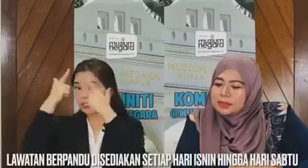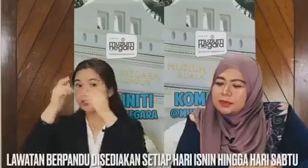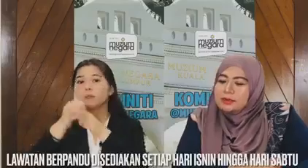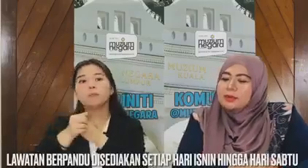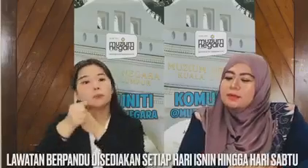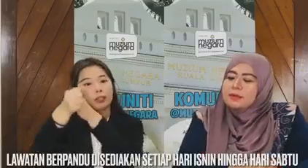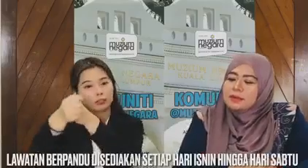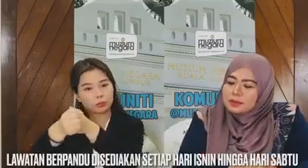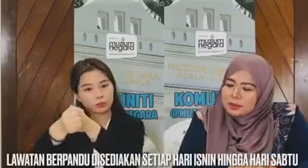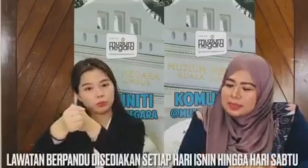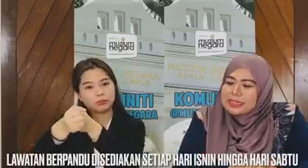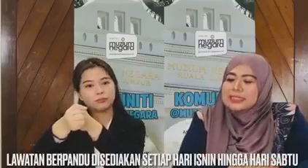Lawatan berpandu